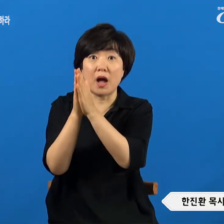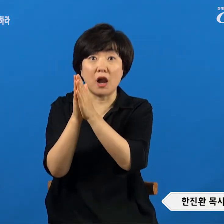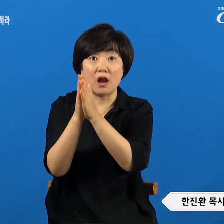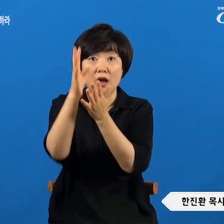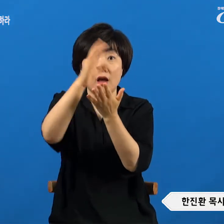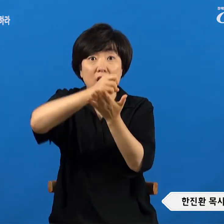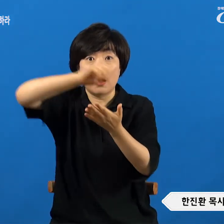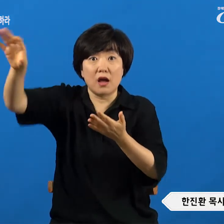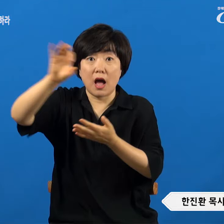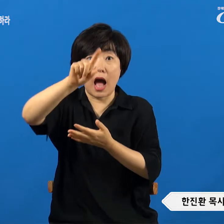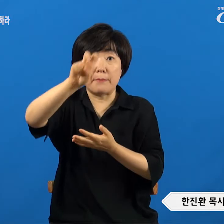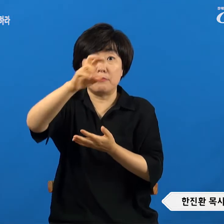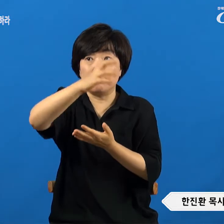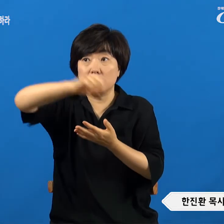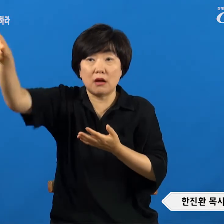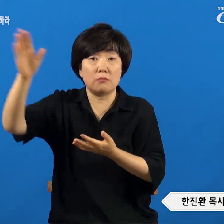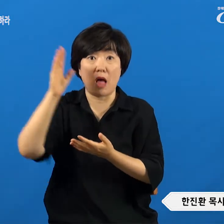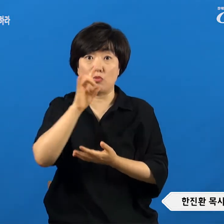낫게 해달라고 하면 안 되지요.